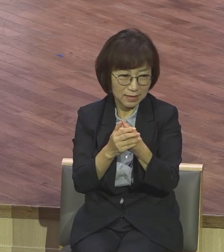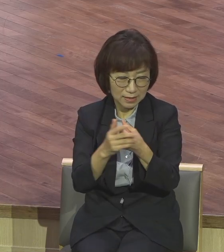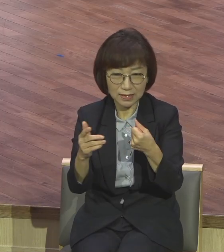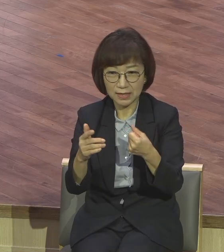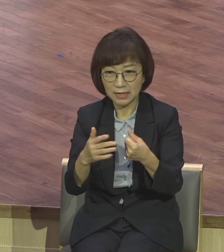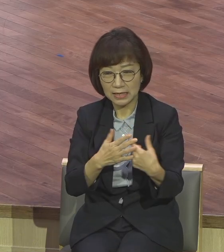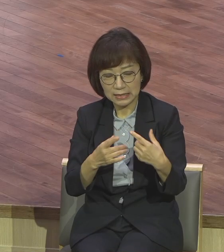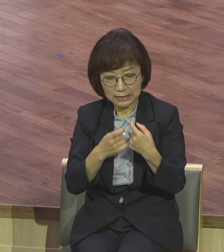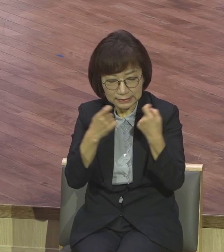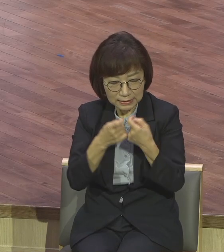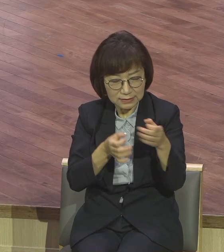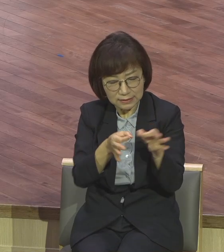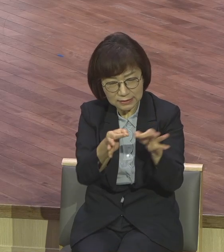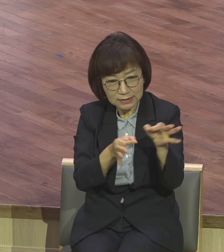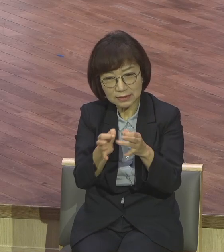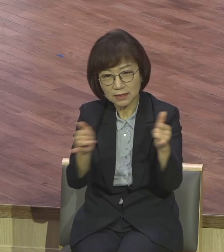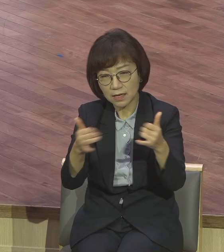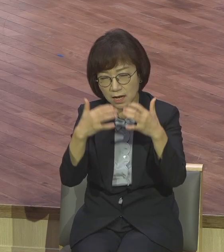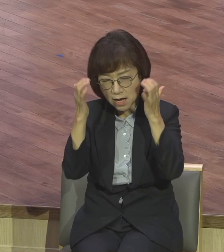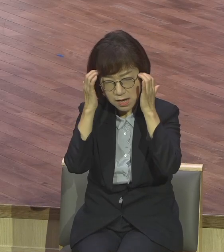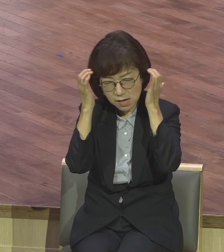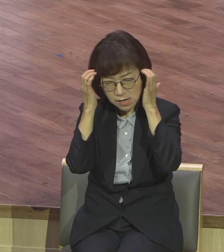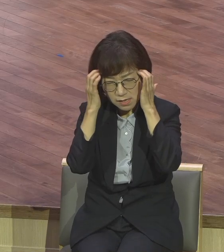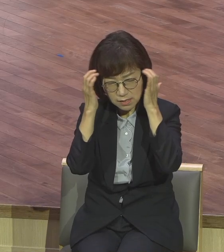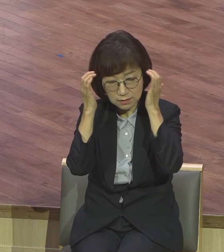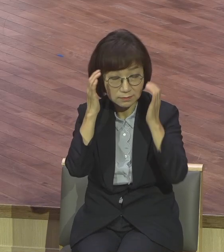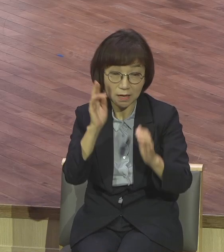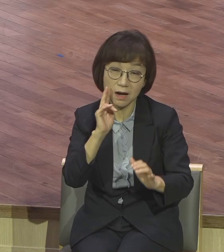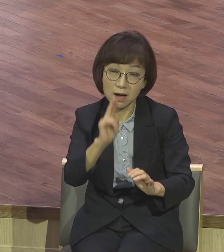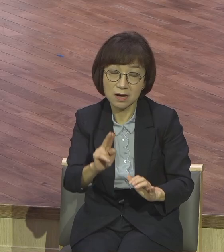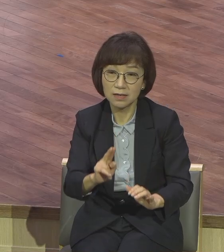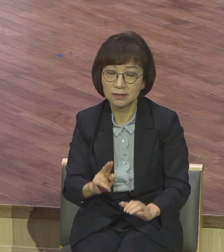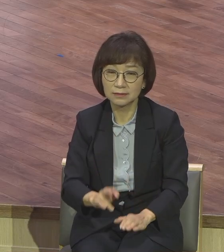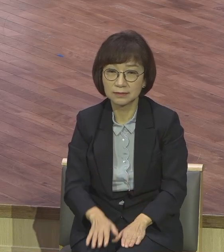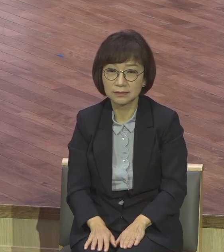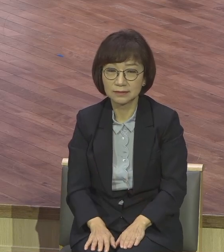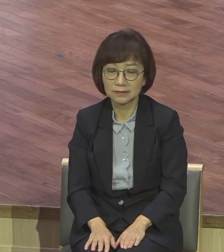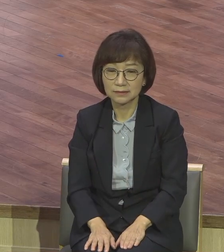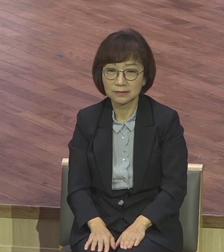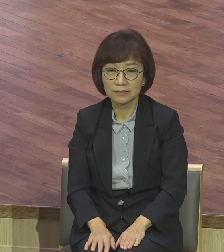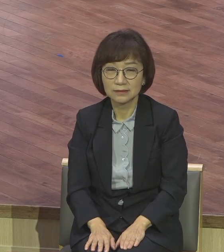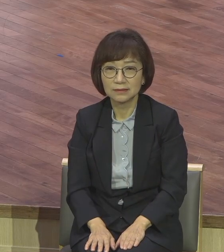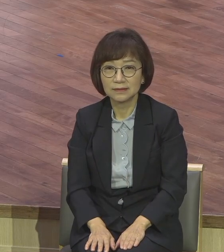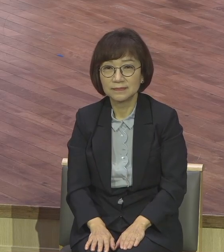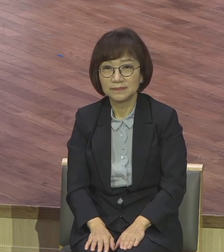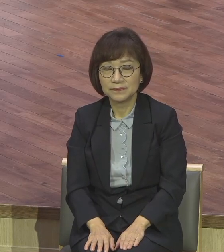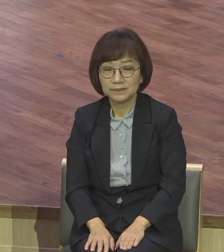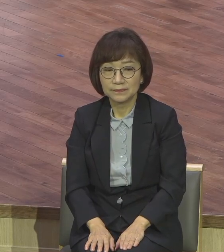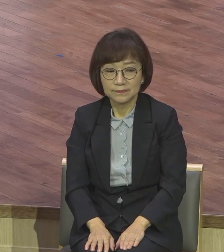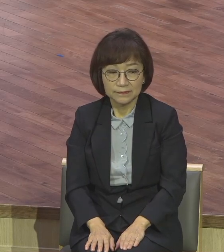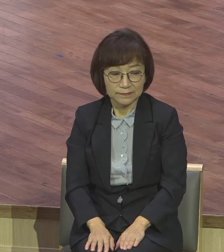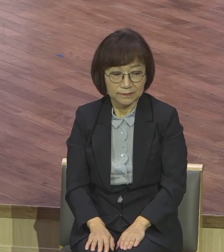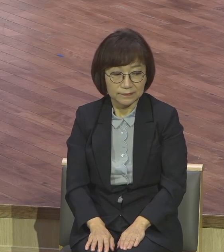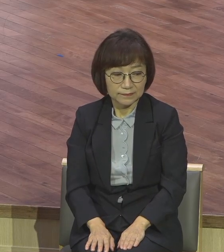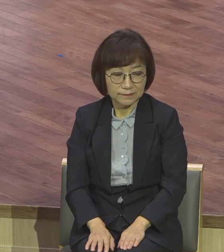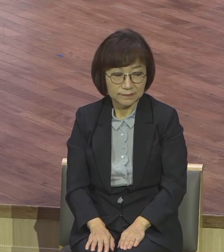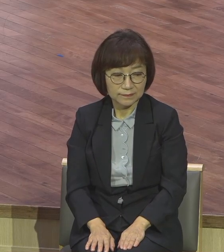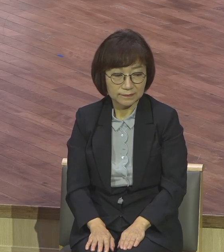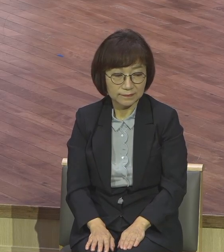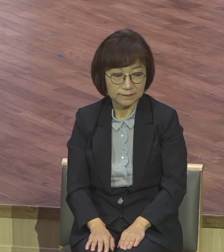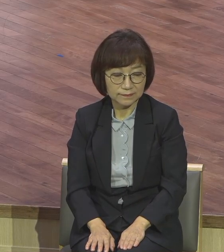그야말로 자영업자들의 이 고통이란 것은 말로 다 할 수가 없다. 여기저기서 다양한